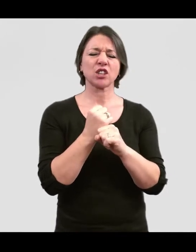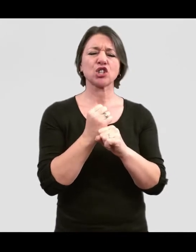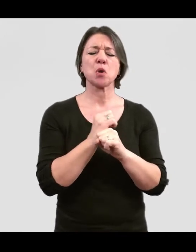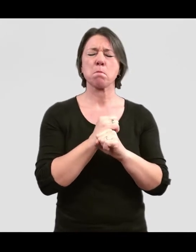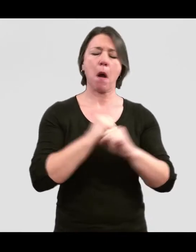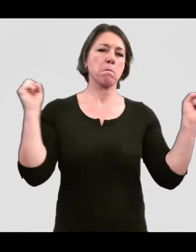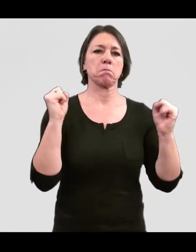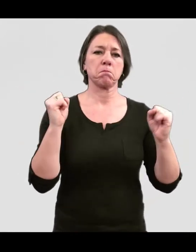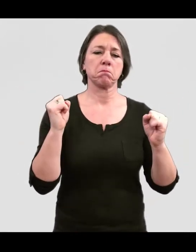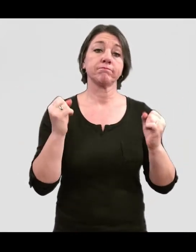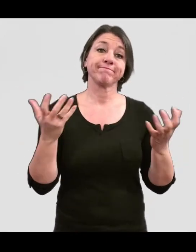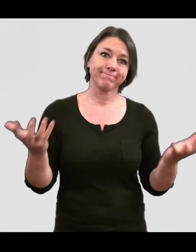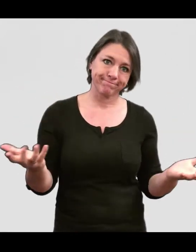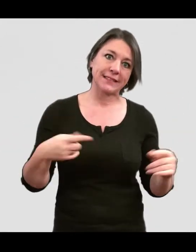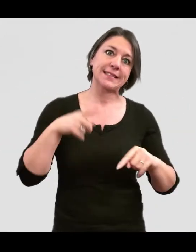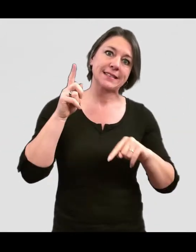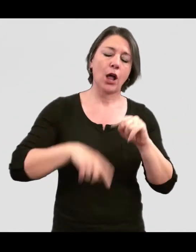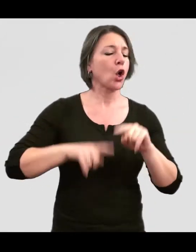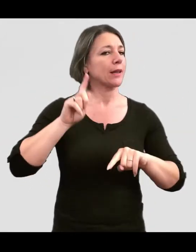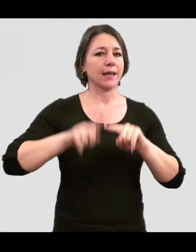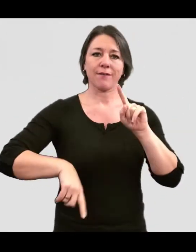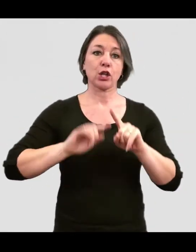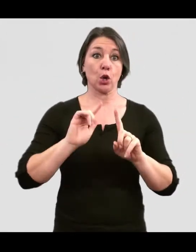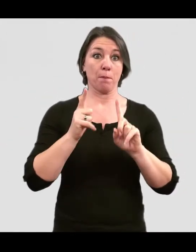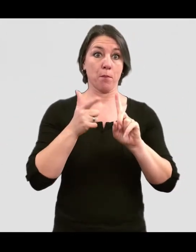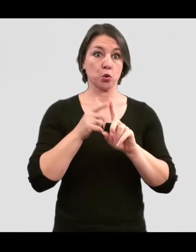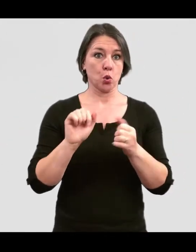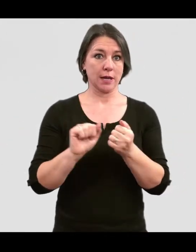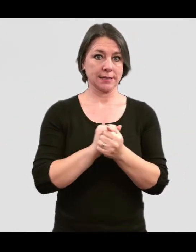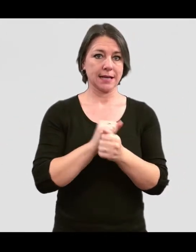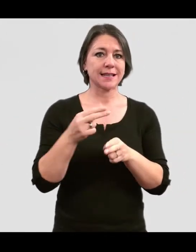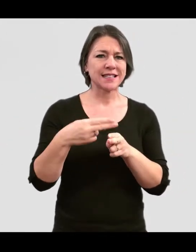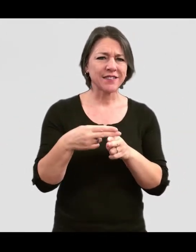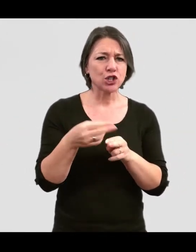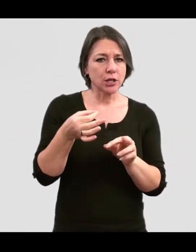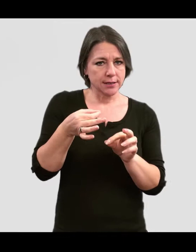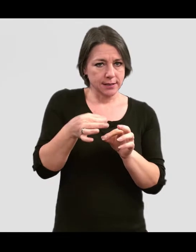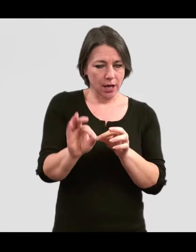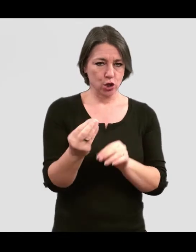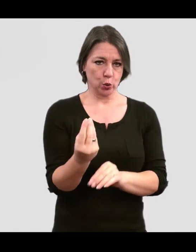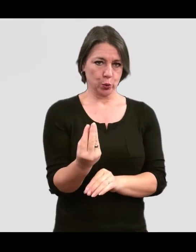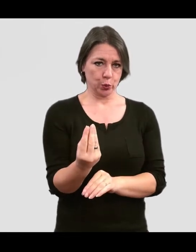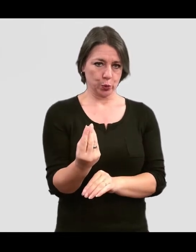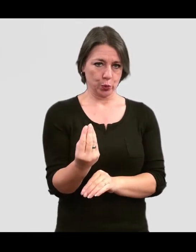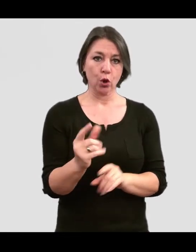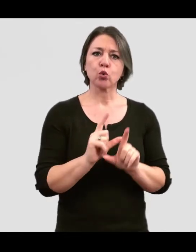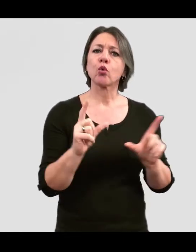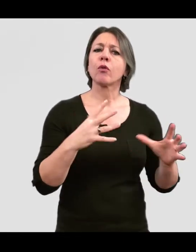Tak, já si znovu zapálím svíčku, že tady mám ještě jeden balonek.